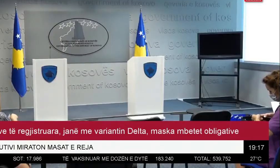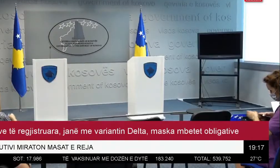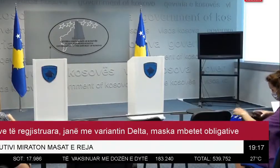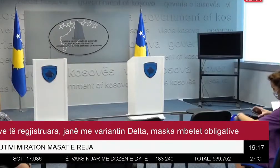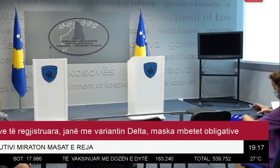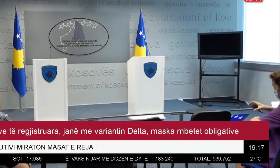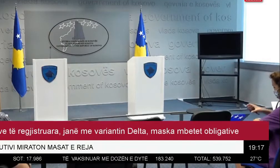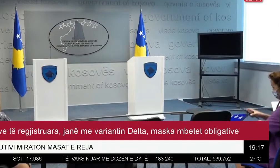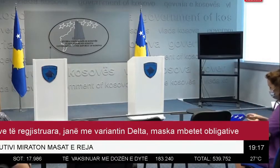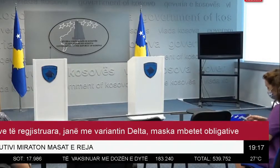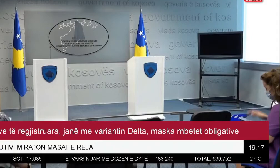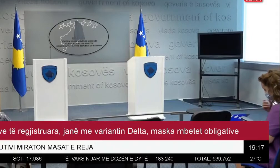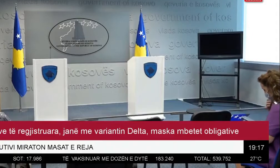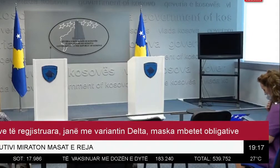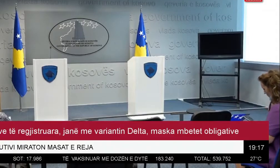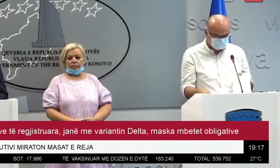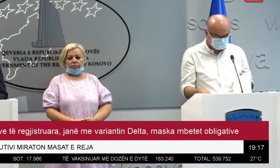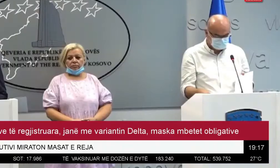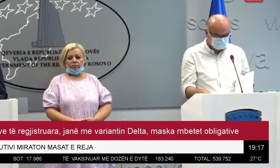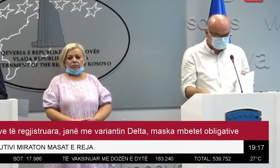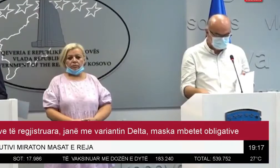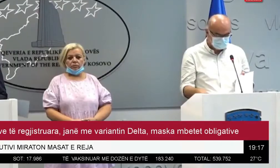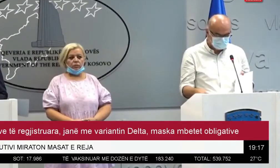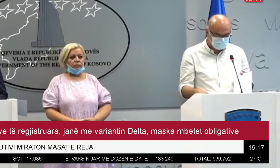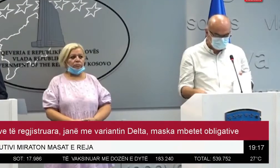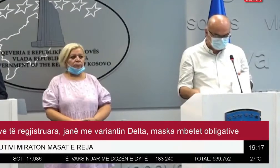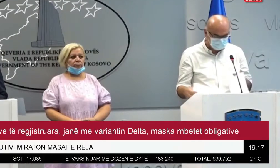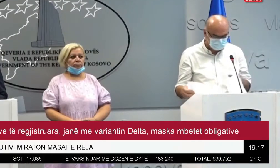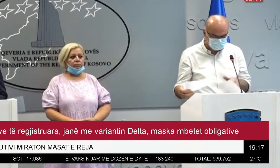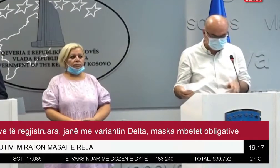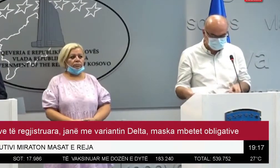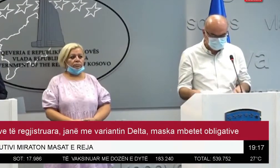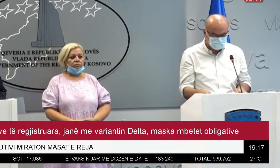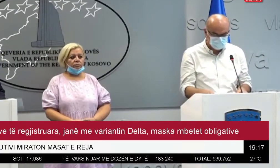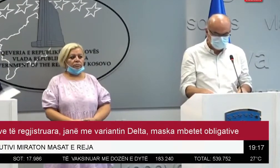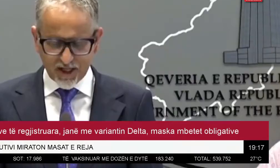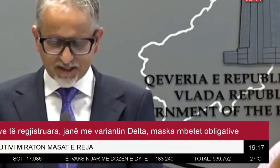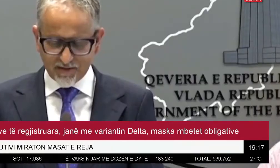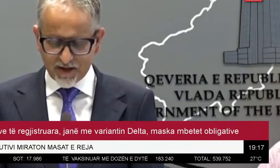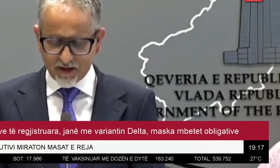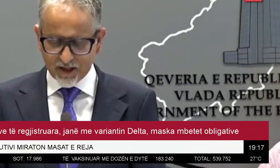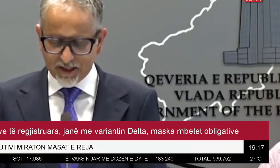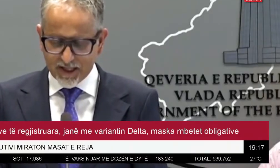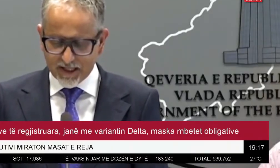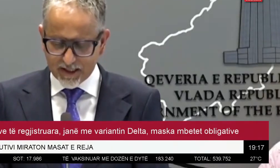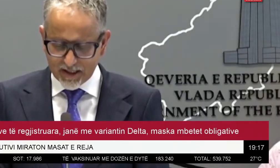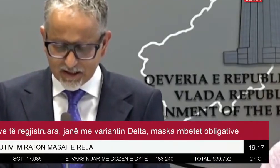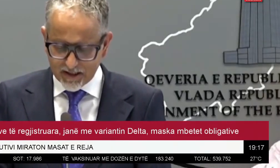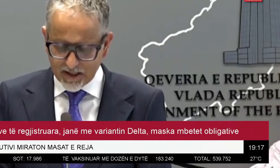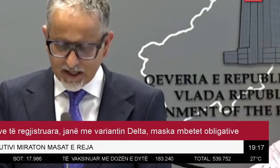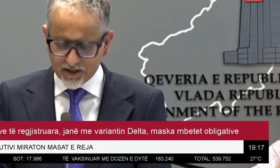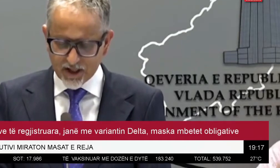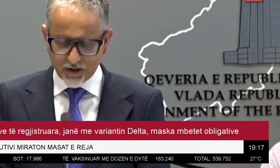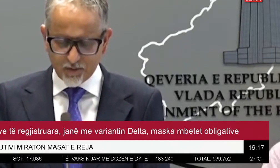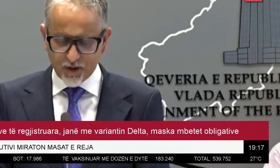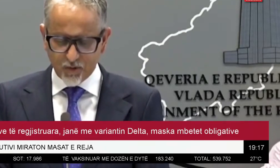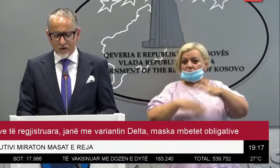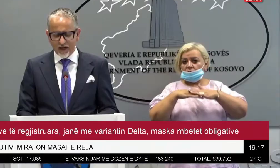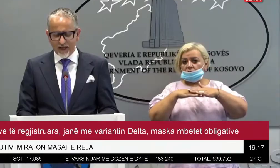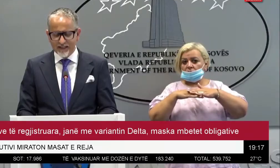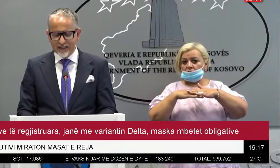si rezultati për hapje së madhe të variantit delta të koronavirusit, me që 80% e rasteve i takojnë këti